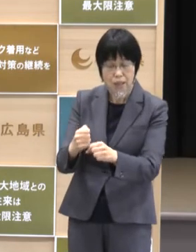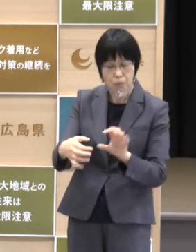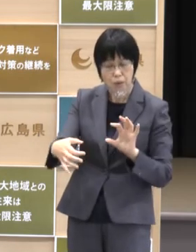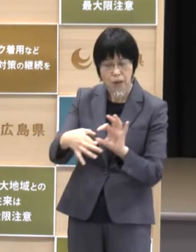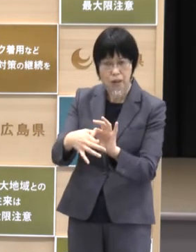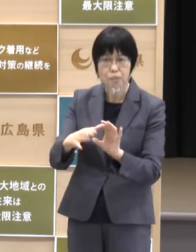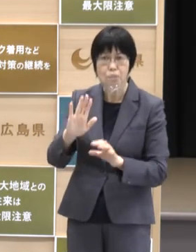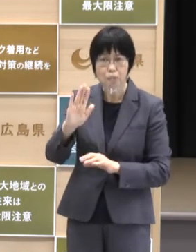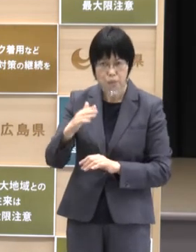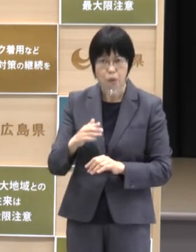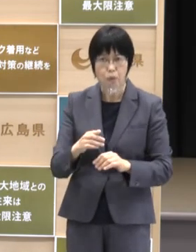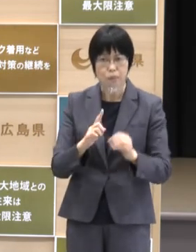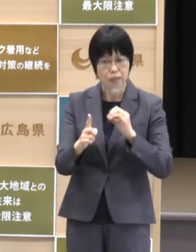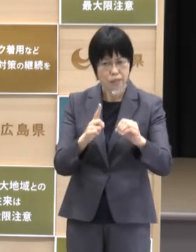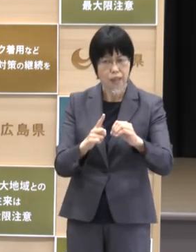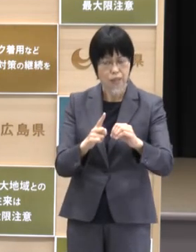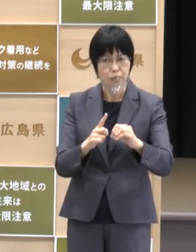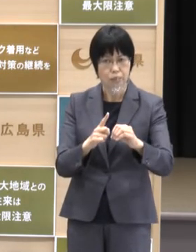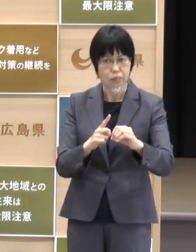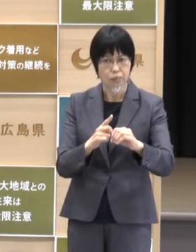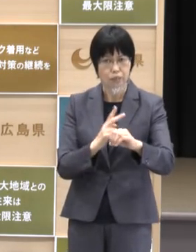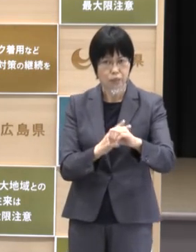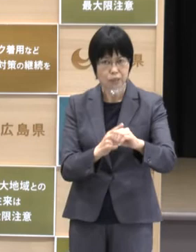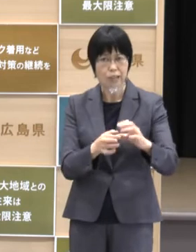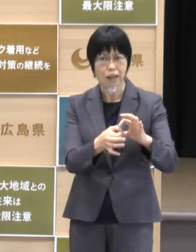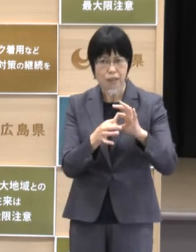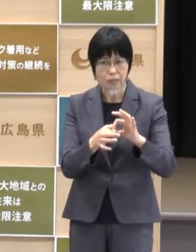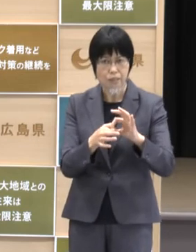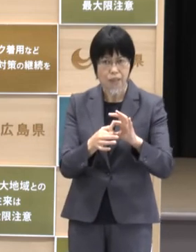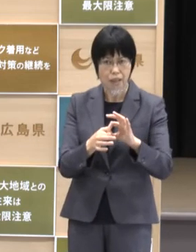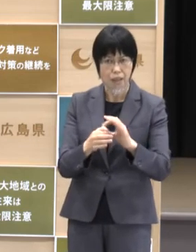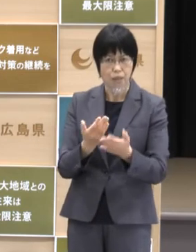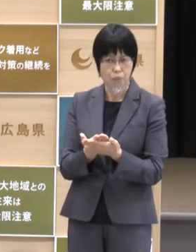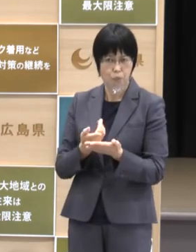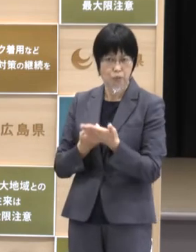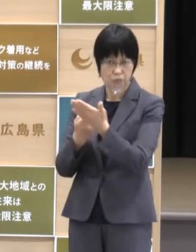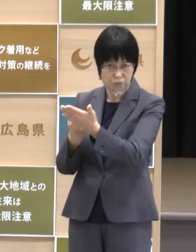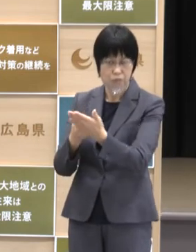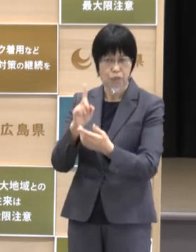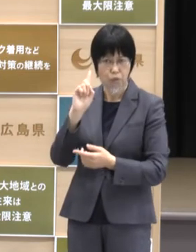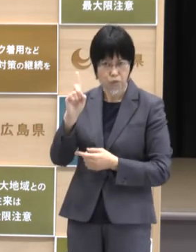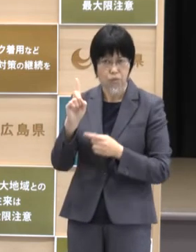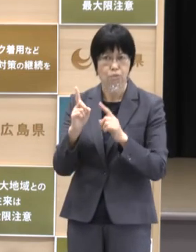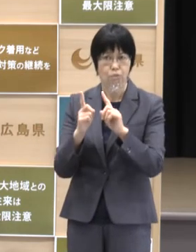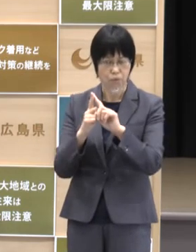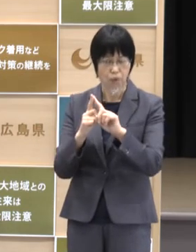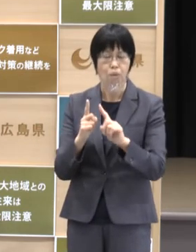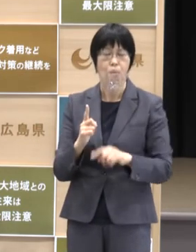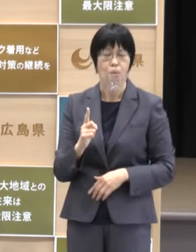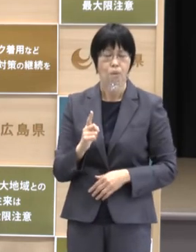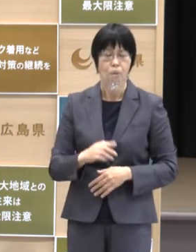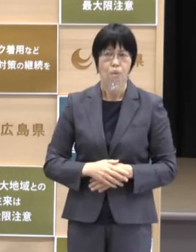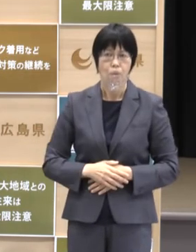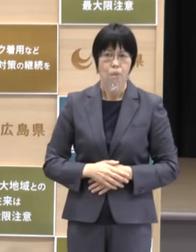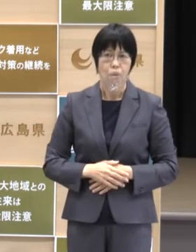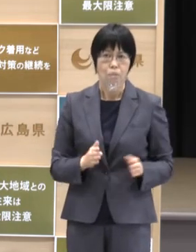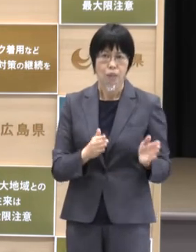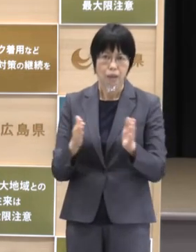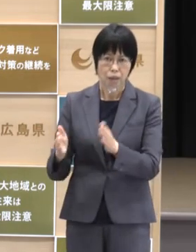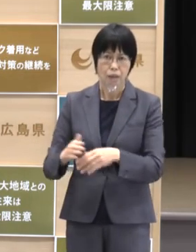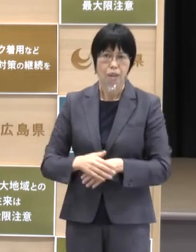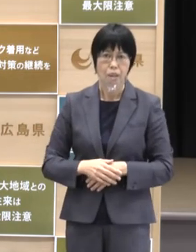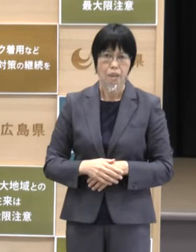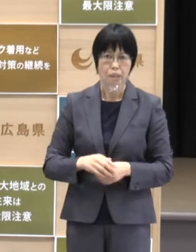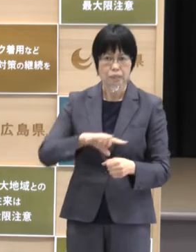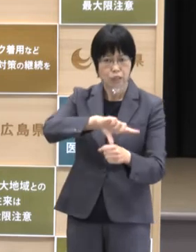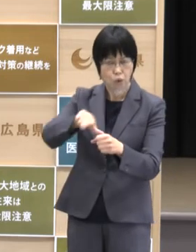ども、そういったことをしっかり推進をしていくと、こういうことが一つありますですよね。で、それからそういう意味で地方